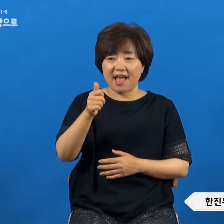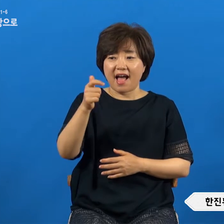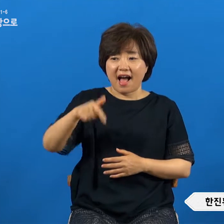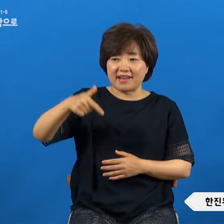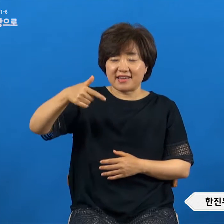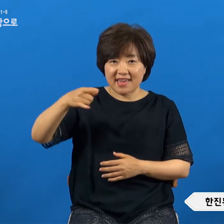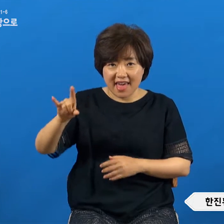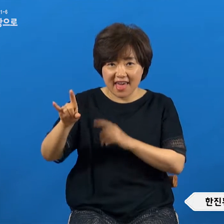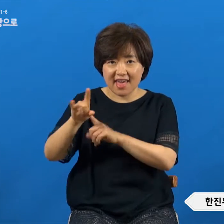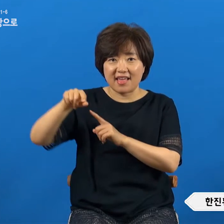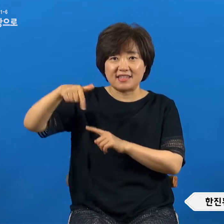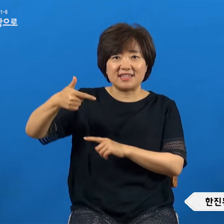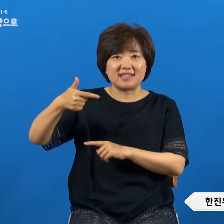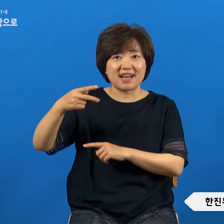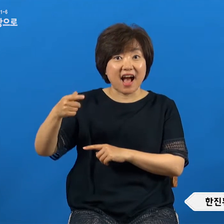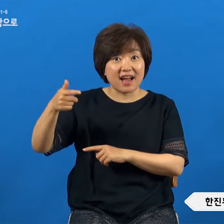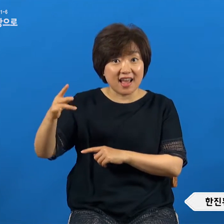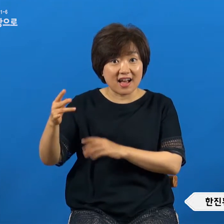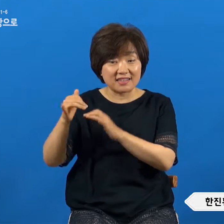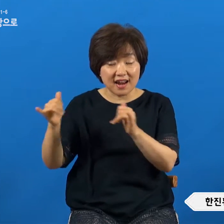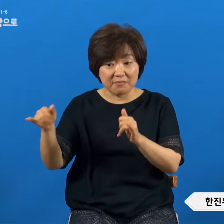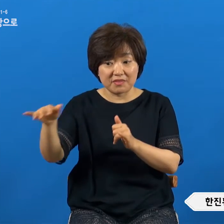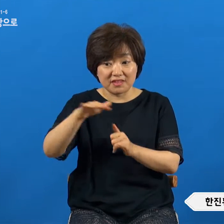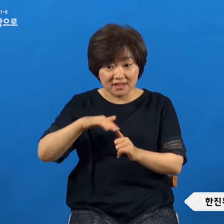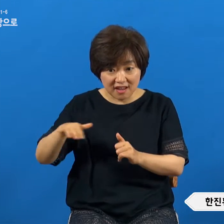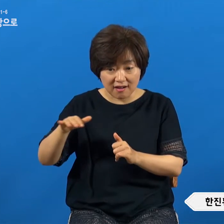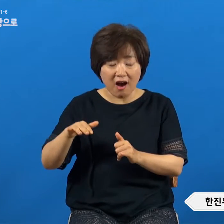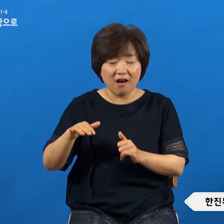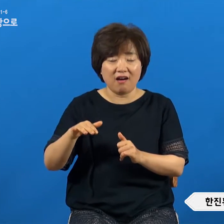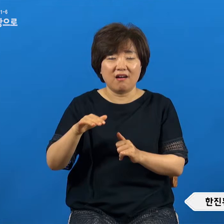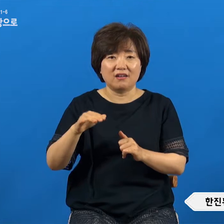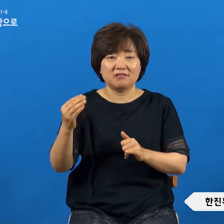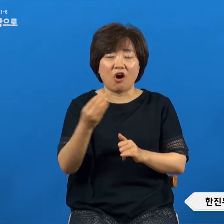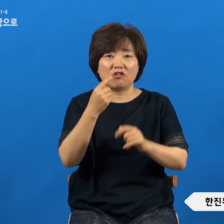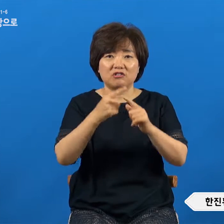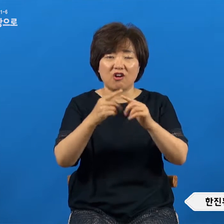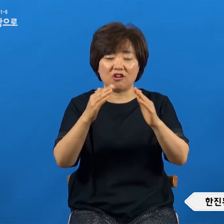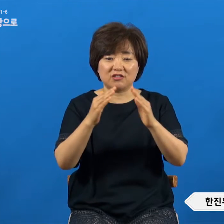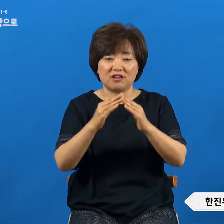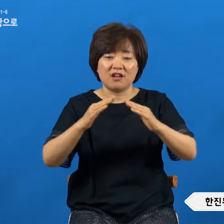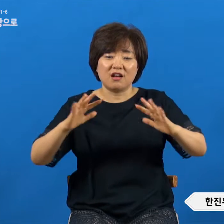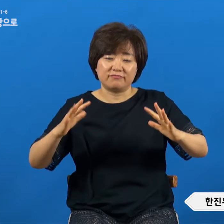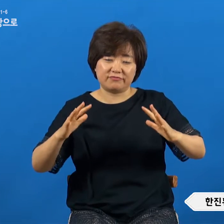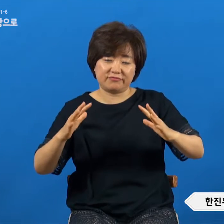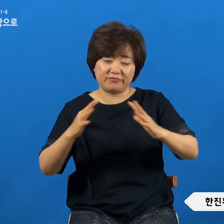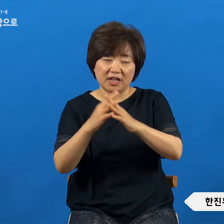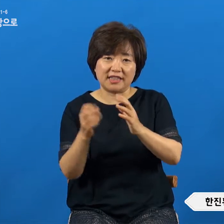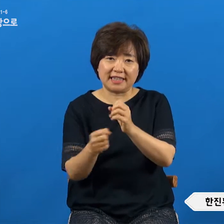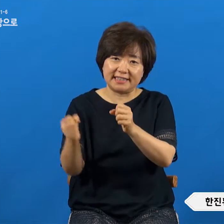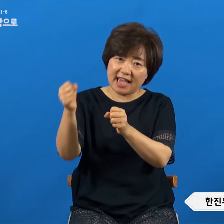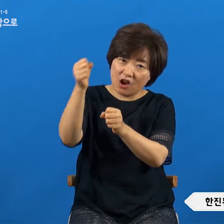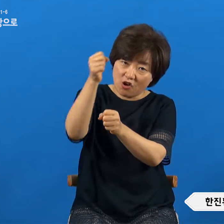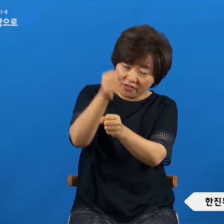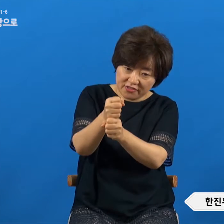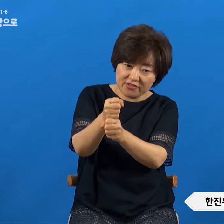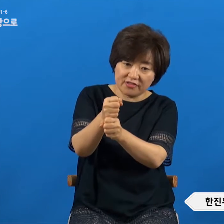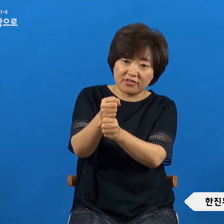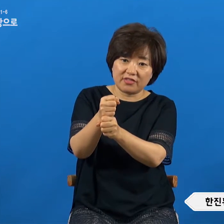의해서 가까스로 성전이 재건이 되었습니다. 그리고 한 70년 흐른 후에